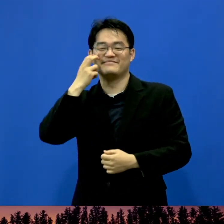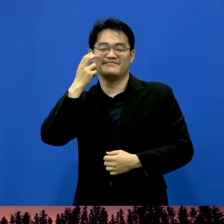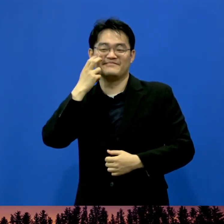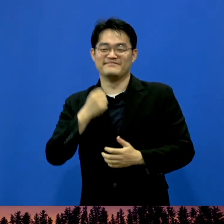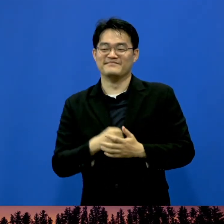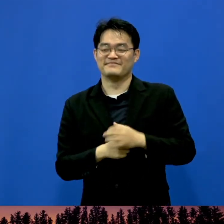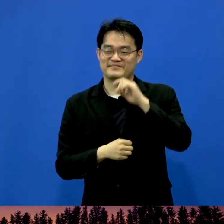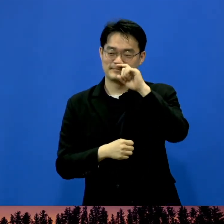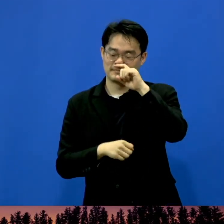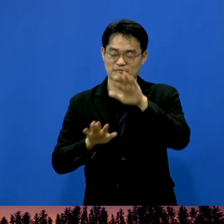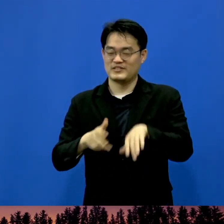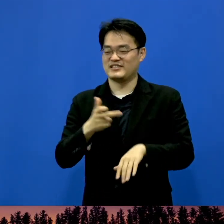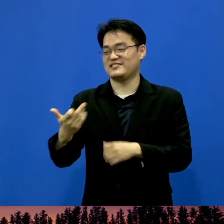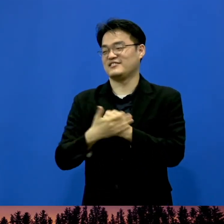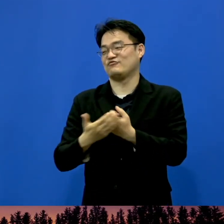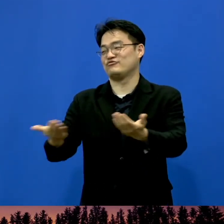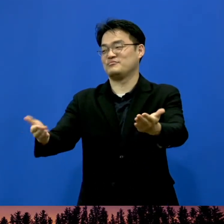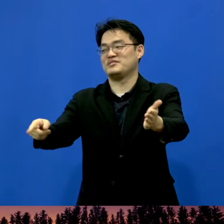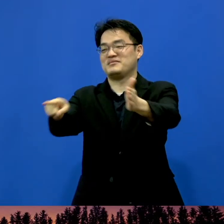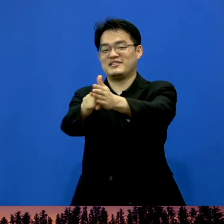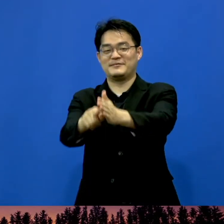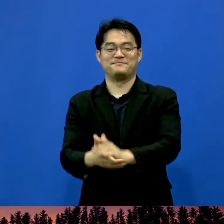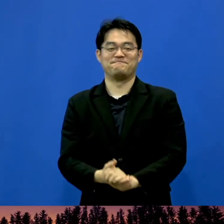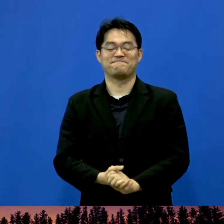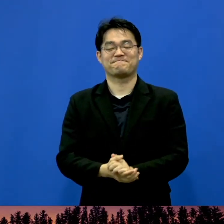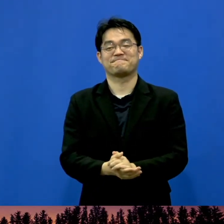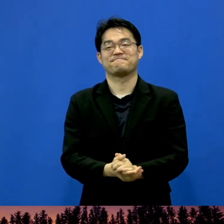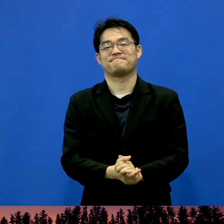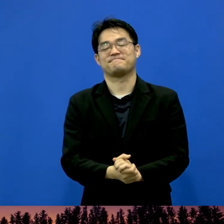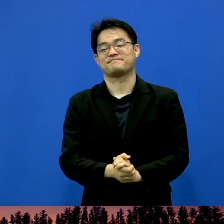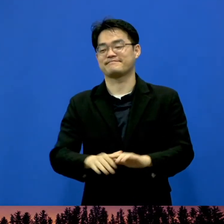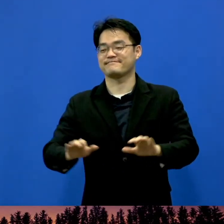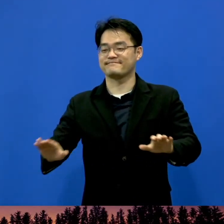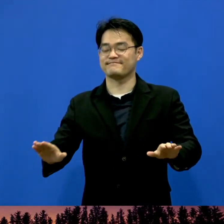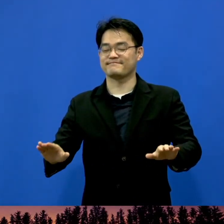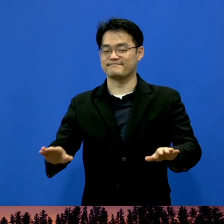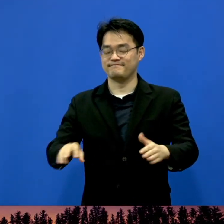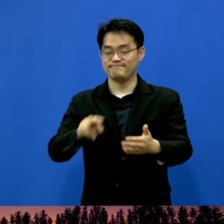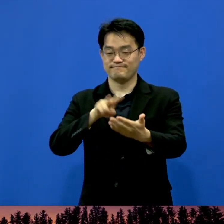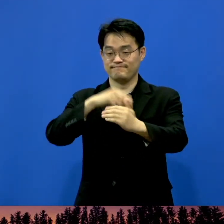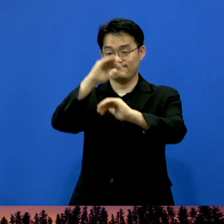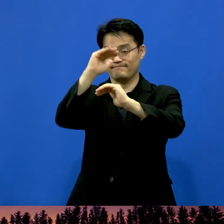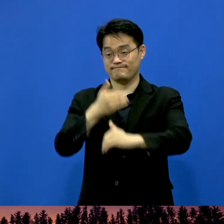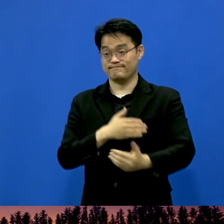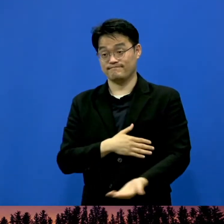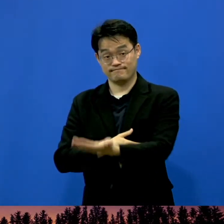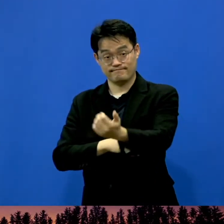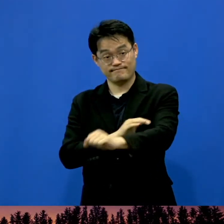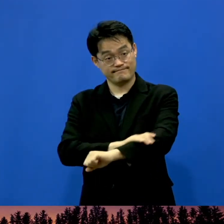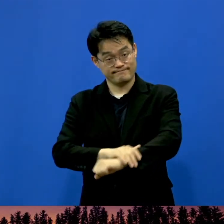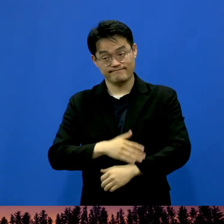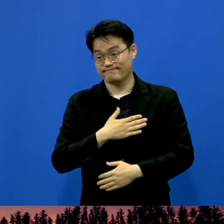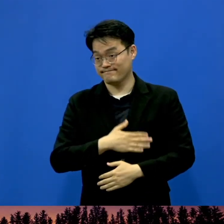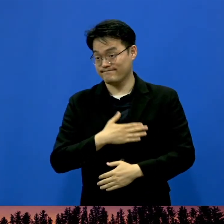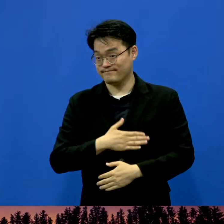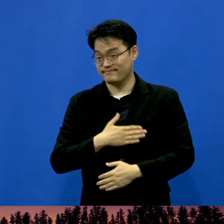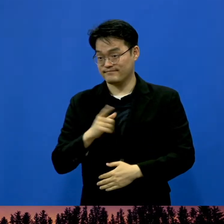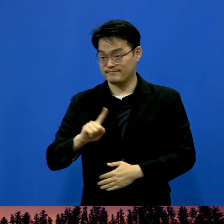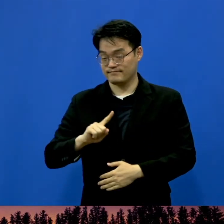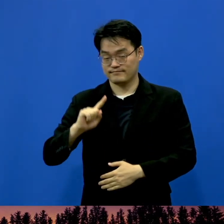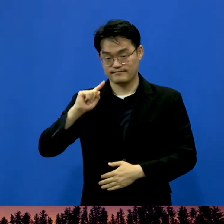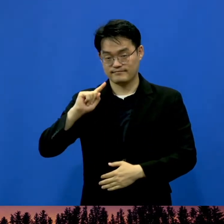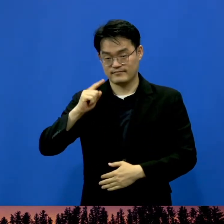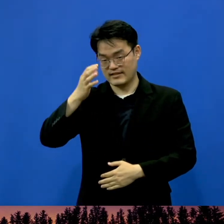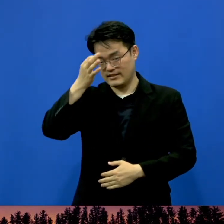오늘 또 큰 은혜를 주실 줄로 믿습니다. 자, 오늘은 이제 본문이 잘 아는 본문입니다. 달란트